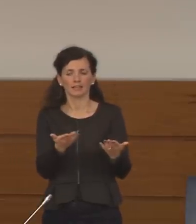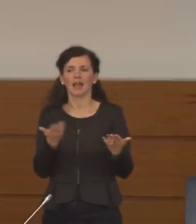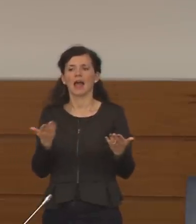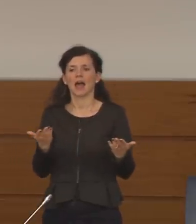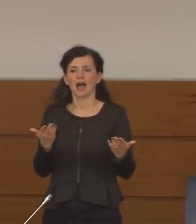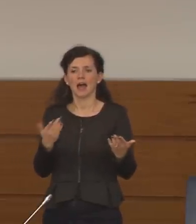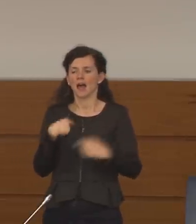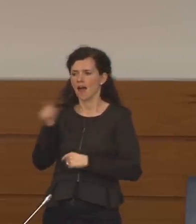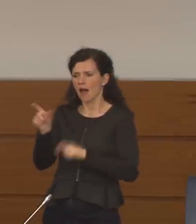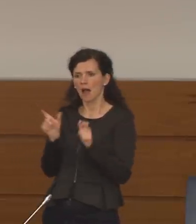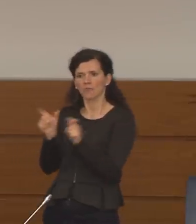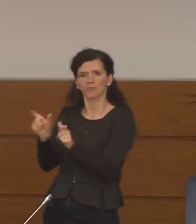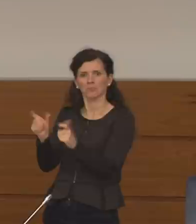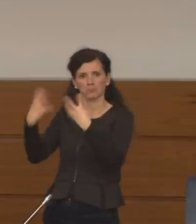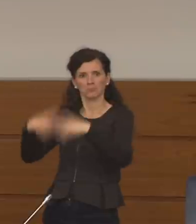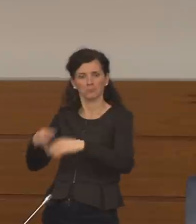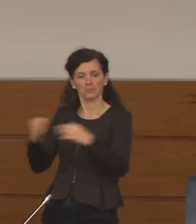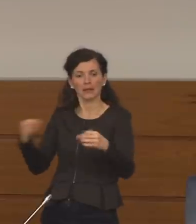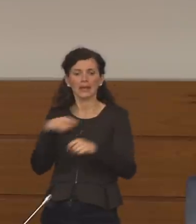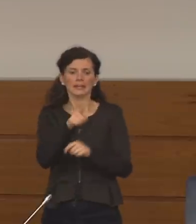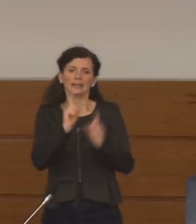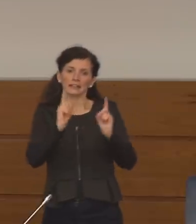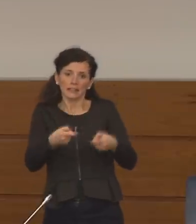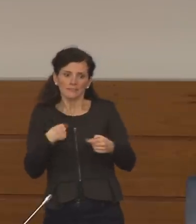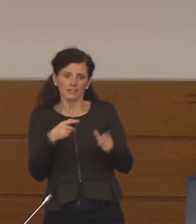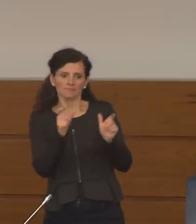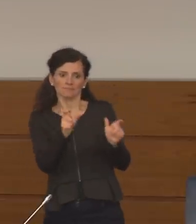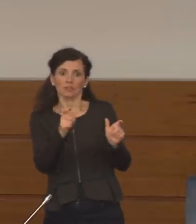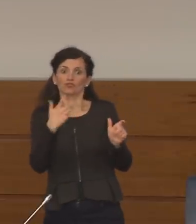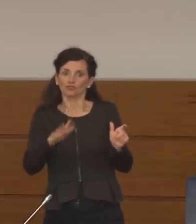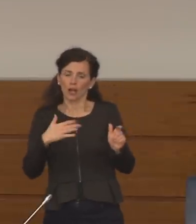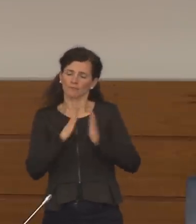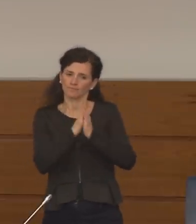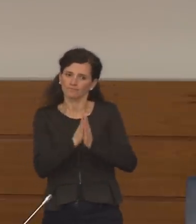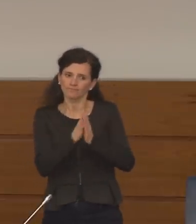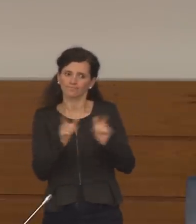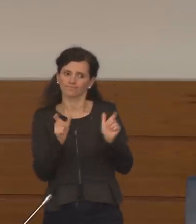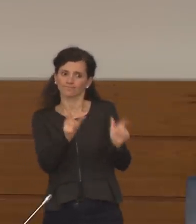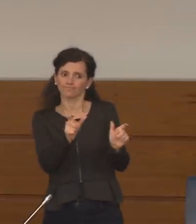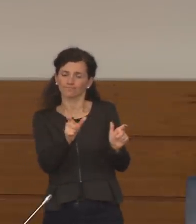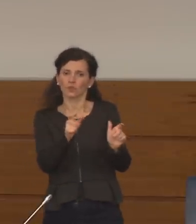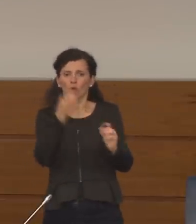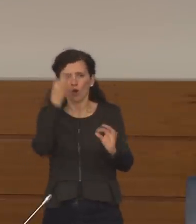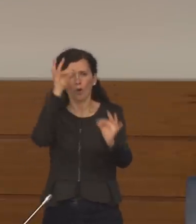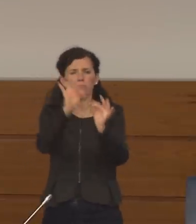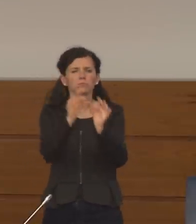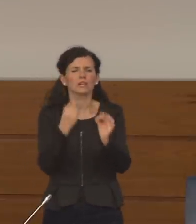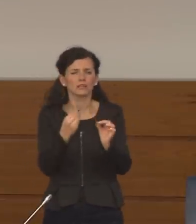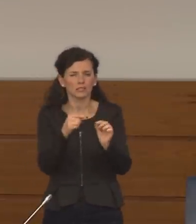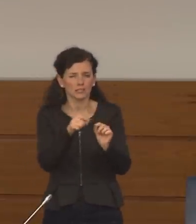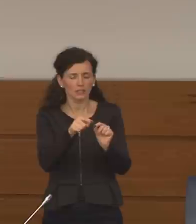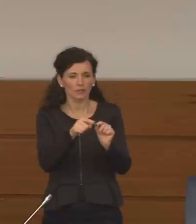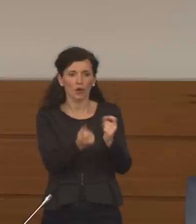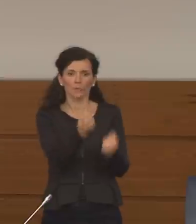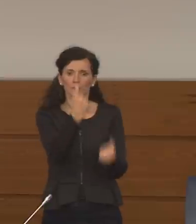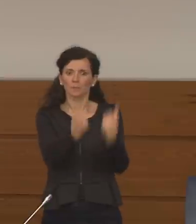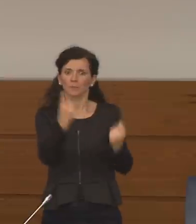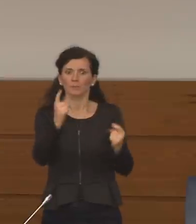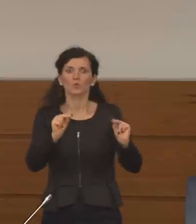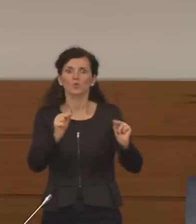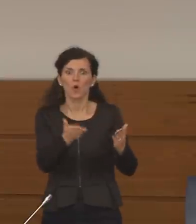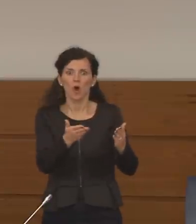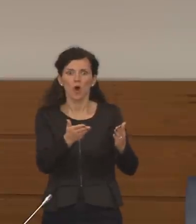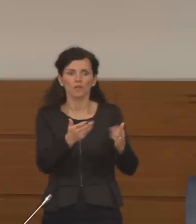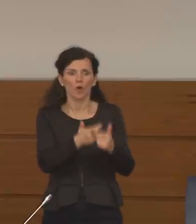misura raccomandata è stata finalizzata a fare in modo che anche nelle zone dove ci sono questi nuovi casi si possono